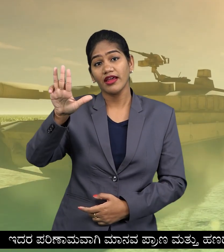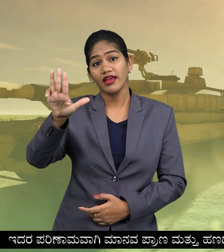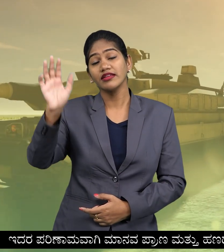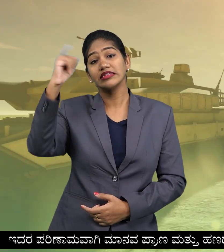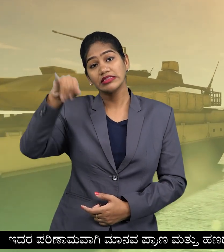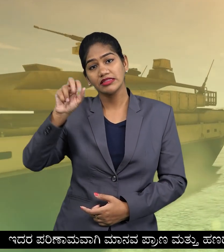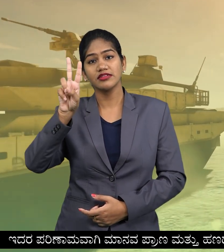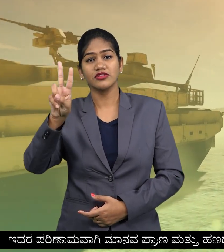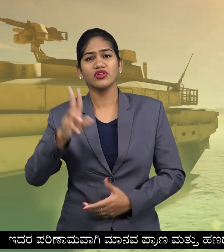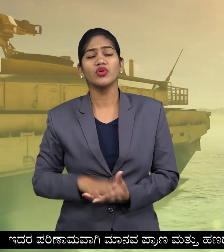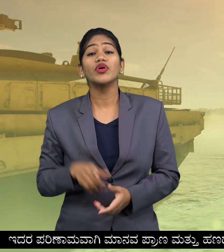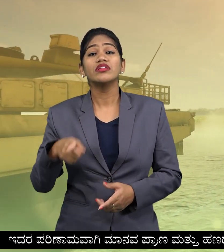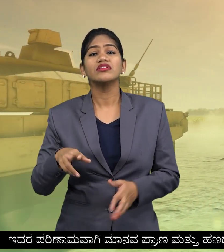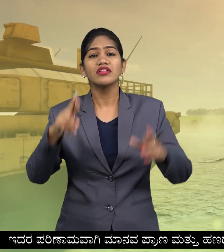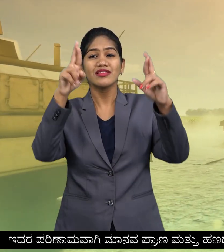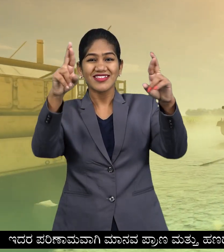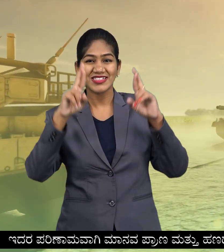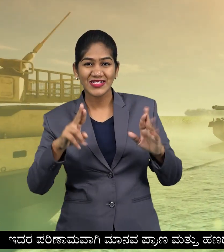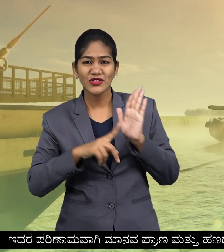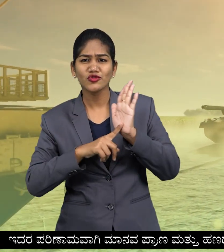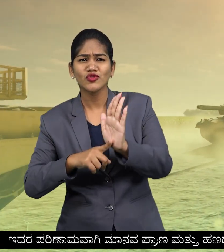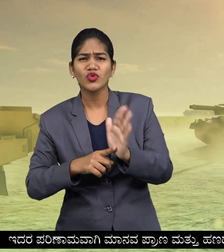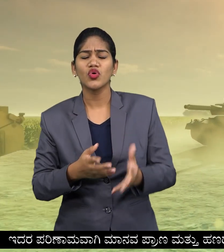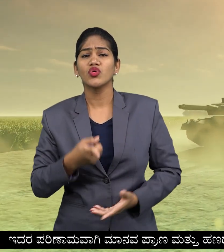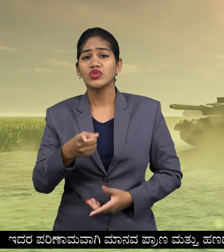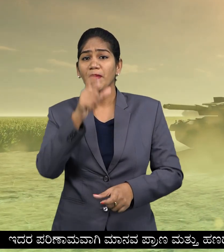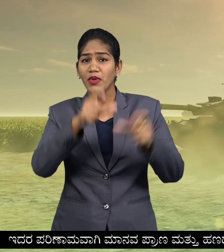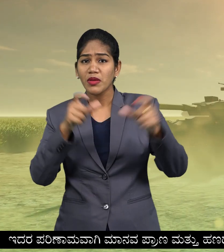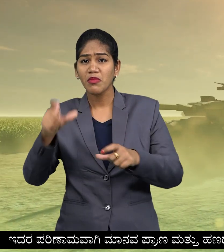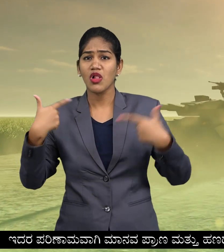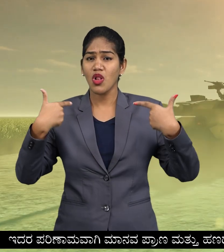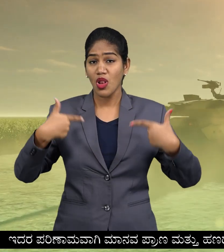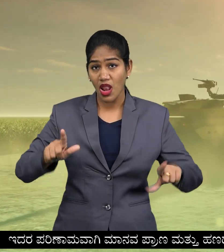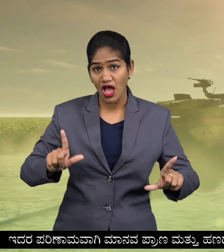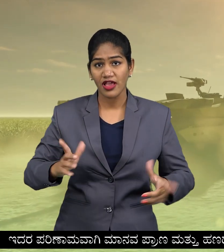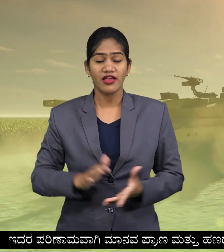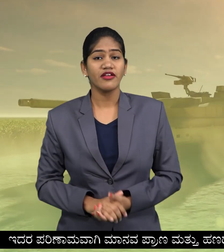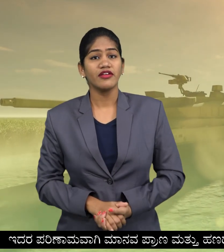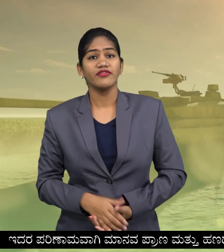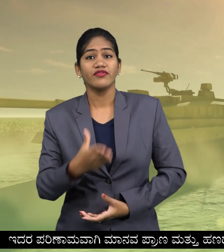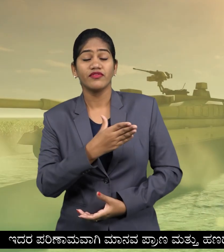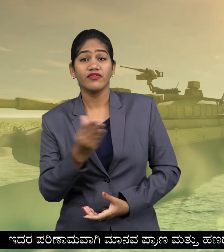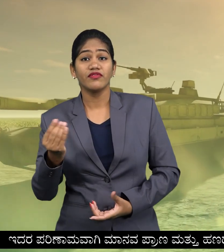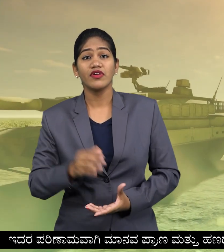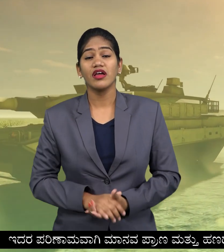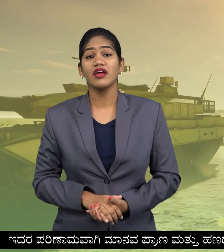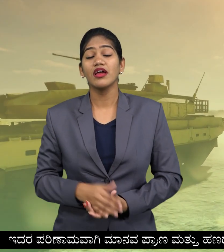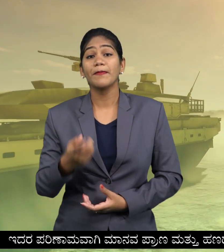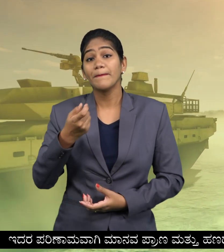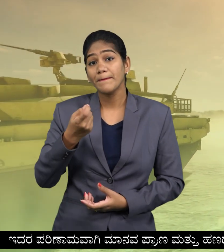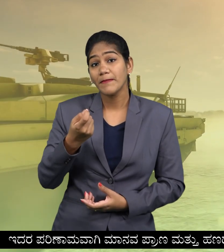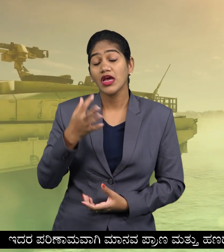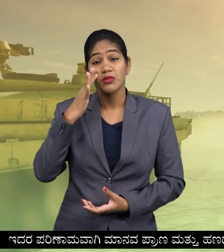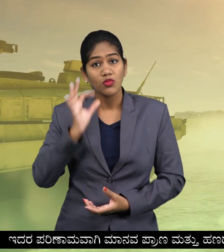ಇದರ ಪರಿಣಾಮವಾಗಿ ಮಾನವ ಪ್ರಾಣ ಮತ್ತು ಹಣದ ಭಾರೀ ನಷ್ಟಗಳು, ವಿಶೇಷವಾಗಿ